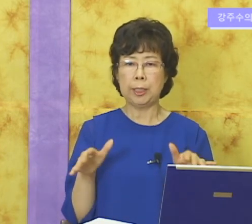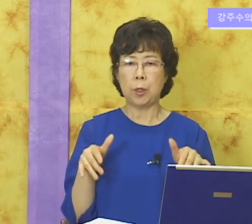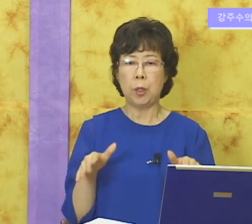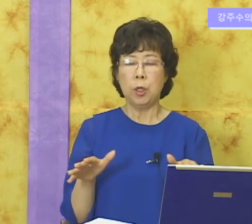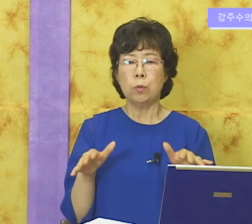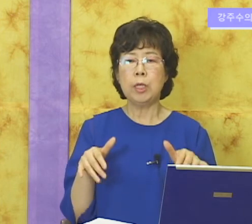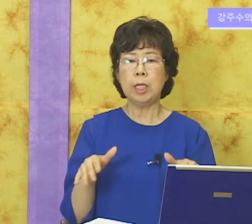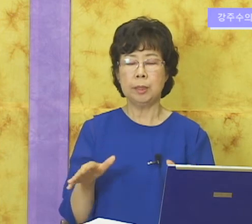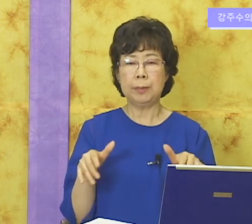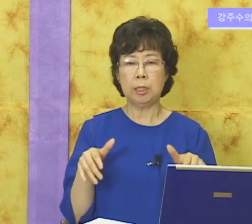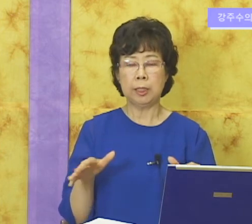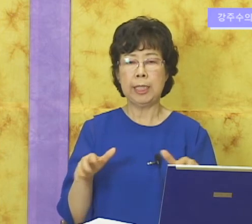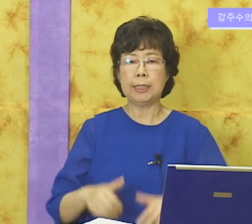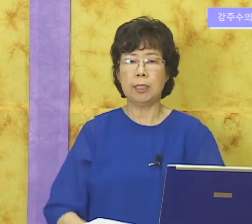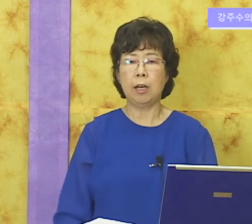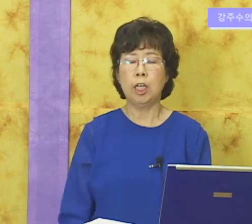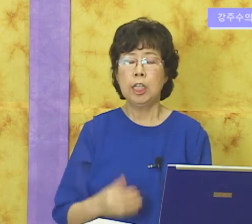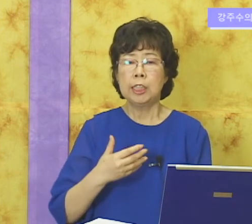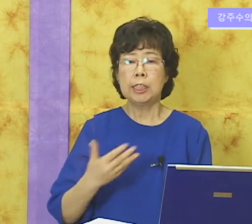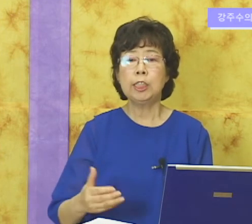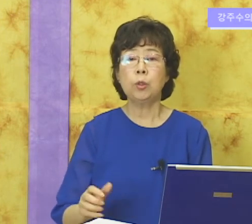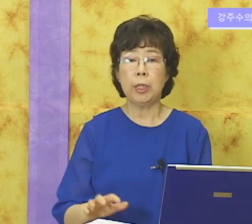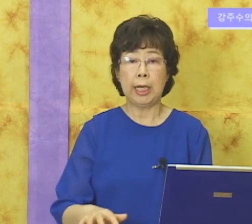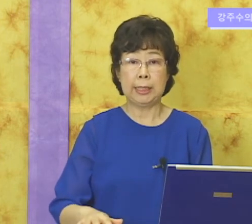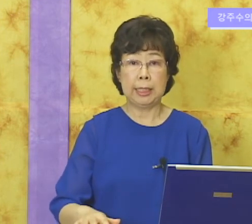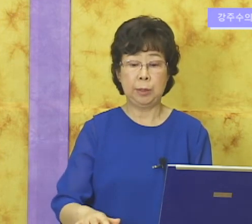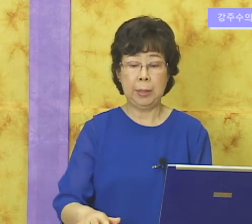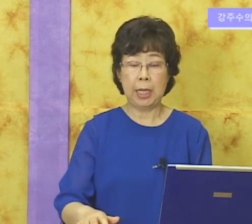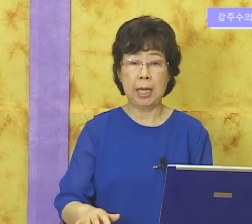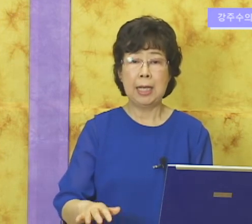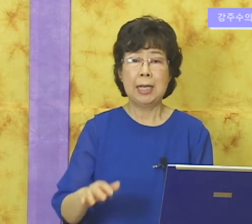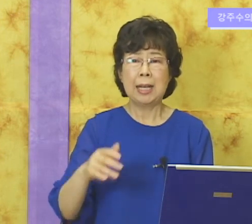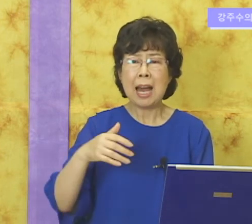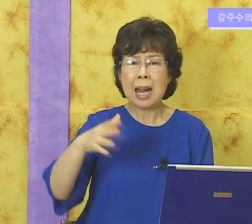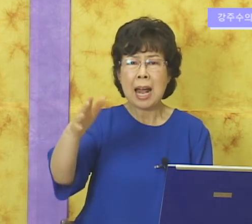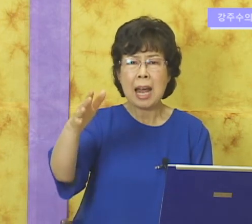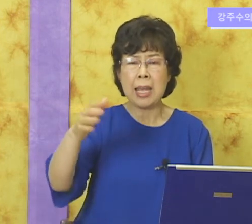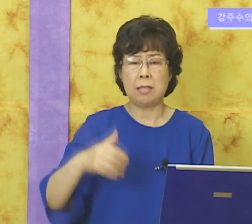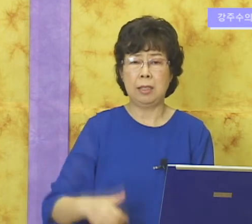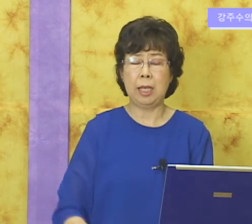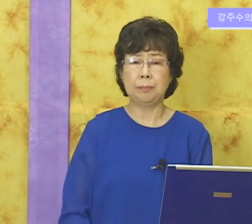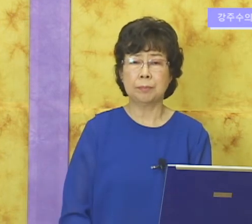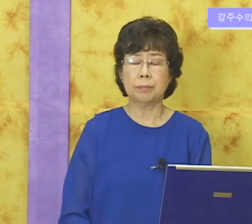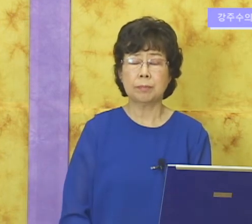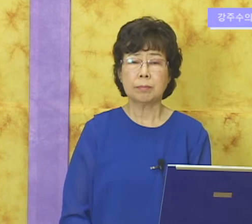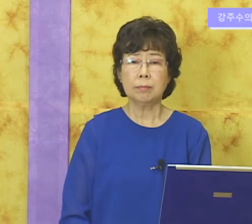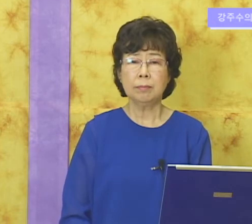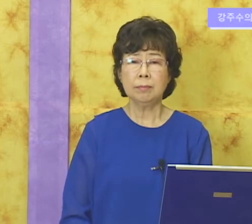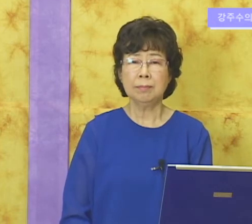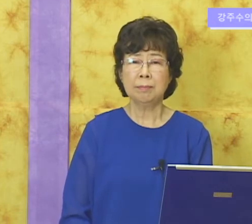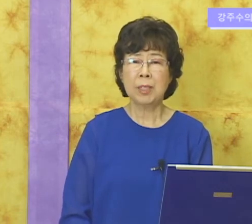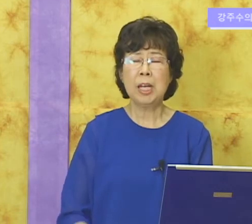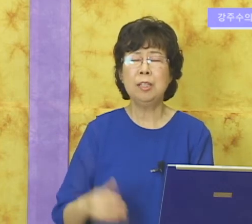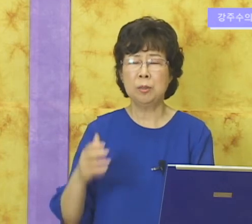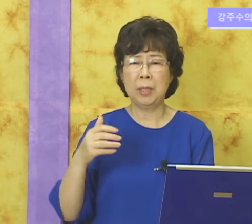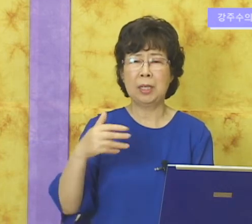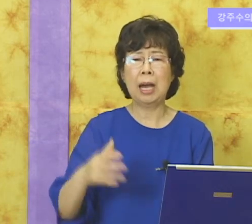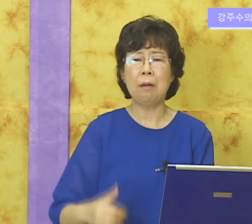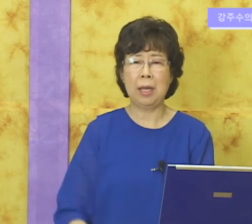되죠. 우리 음성 언어에서 큰 소리가 있지 않습니까? 가라 했을 때, 예를 들면 가라고